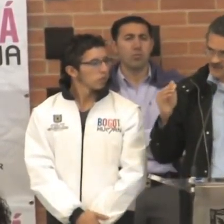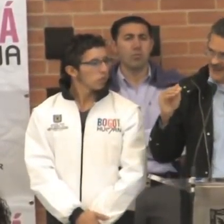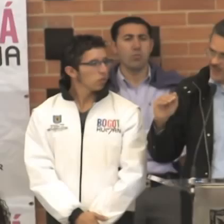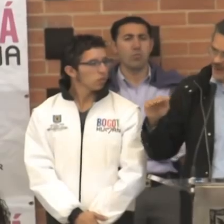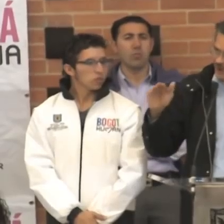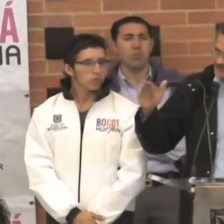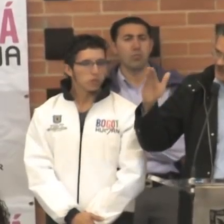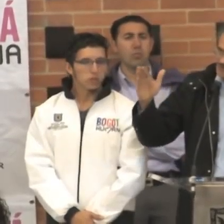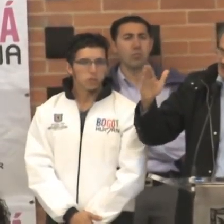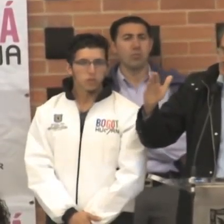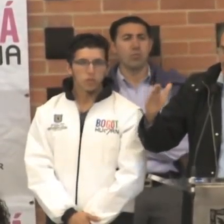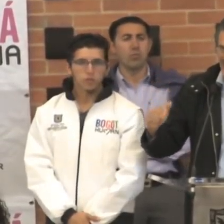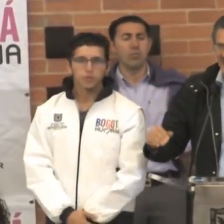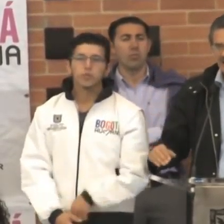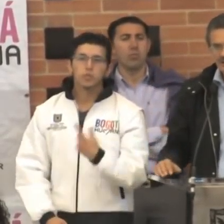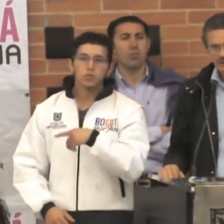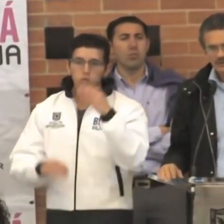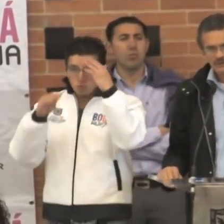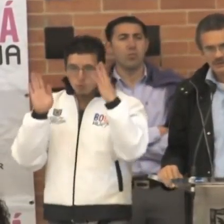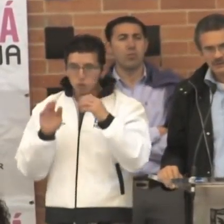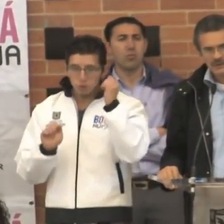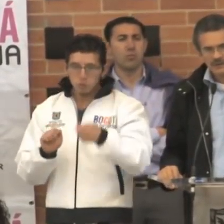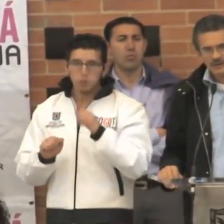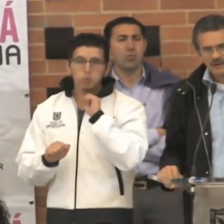Y nos ha ordenado la Corte Constitucional